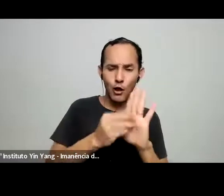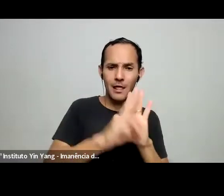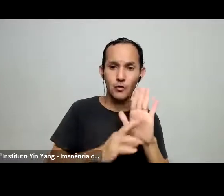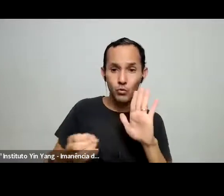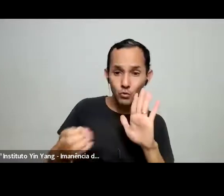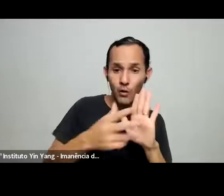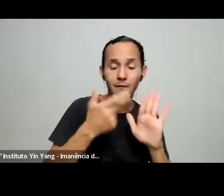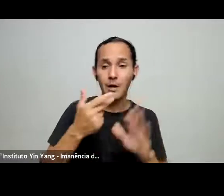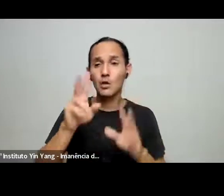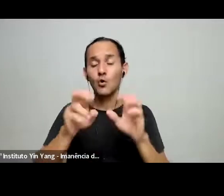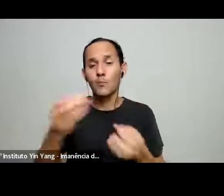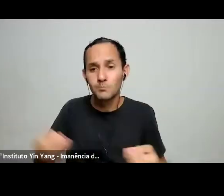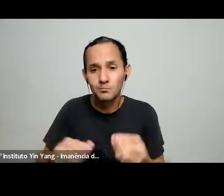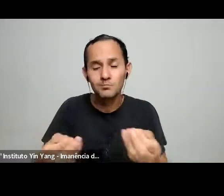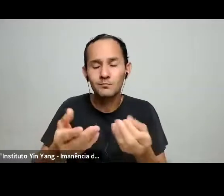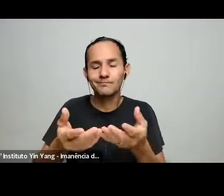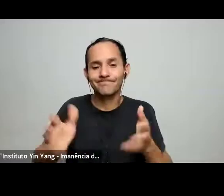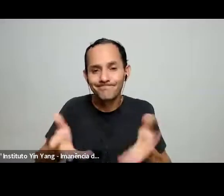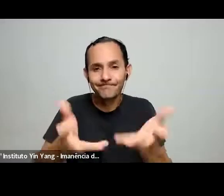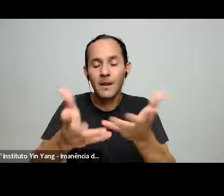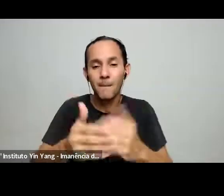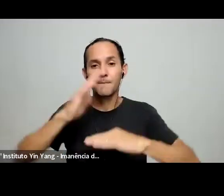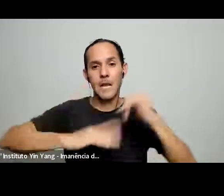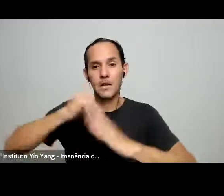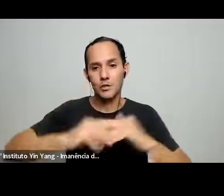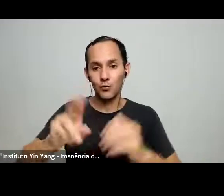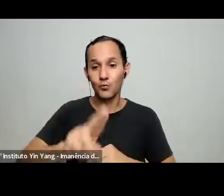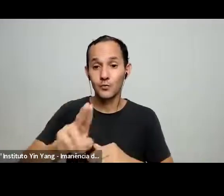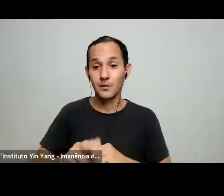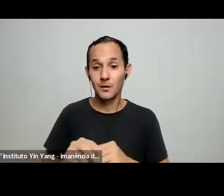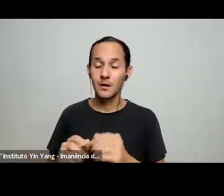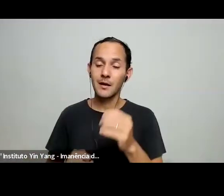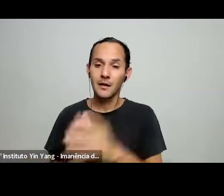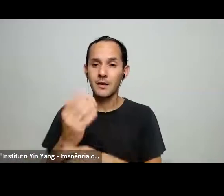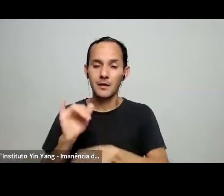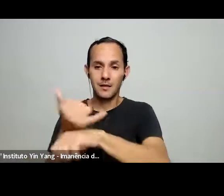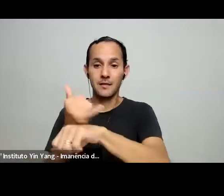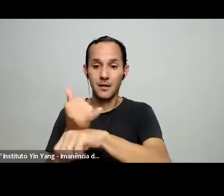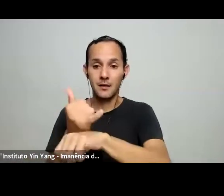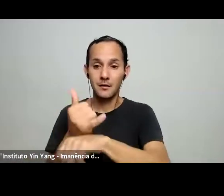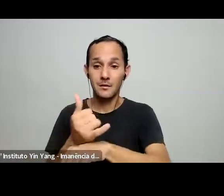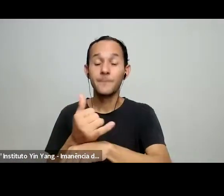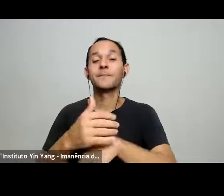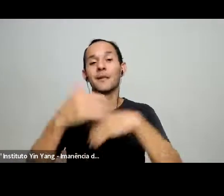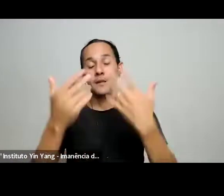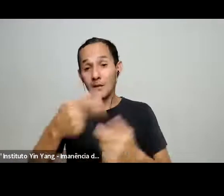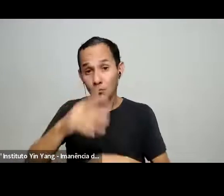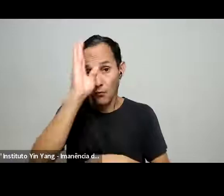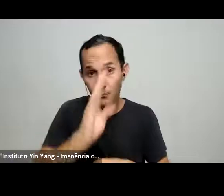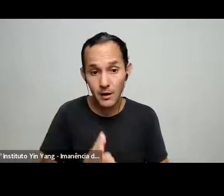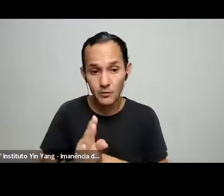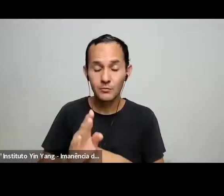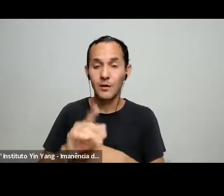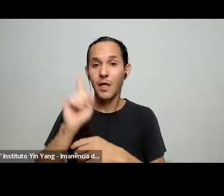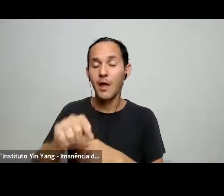o uso incentivo das práticas e elabora estratégias. E aí, então, o Brasil é